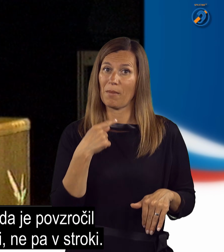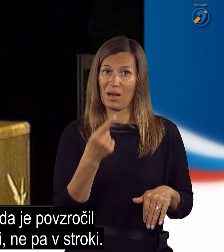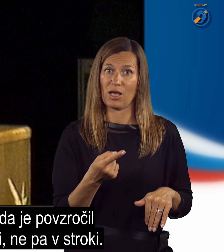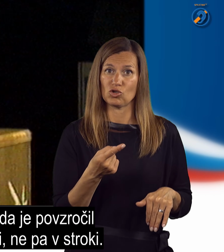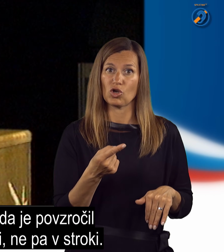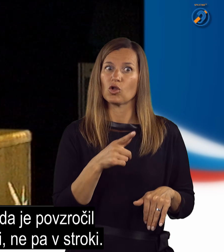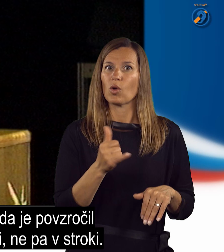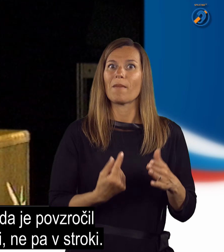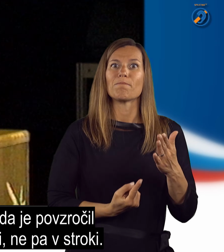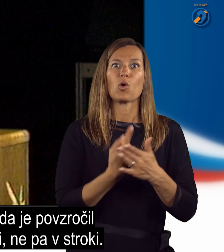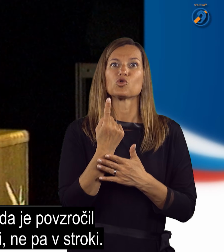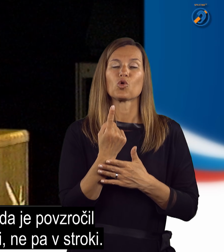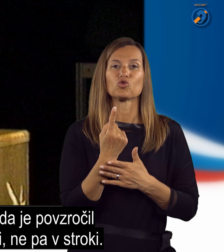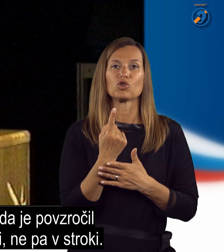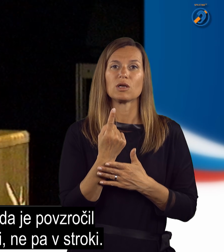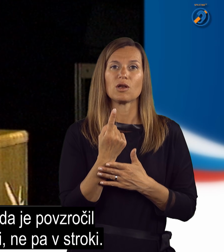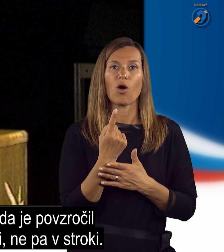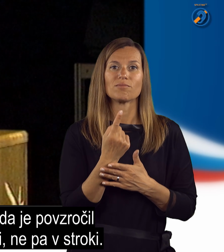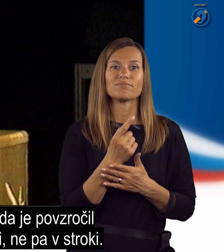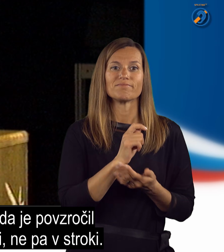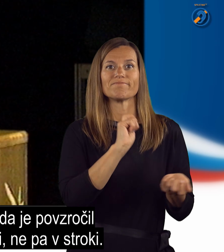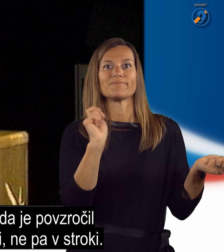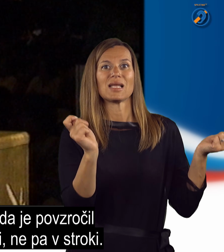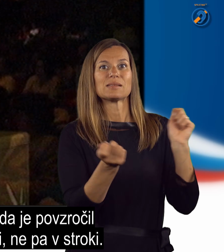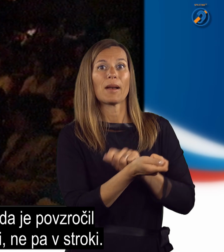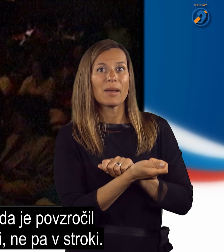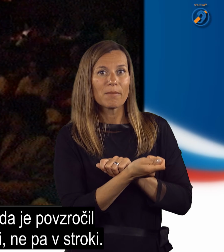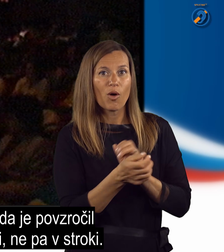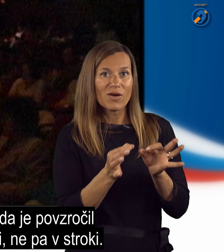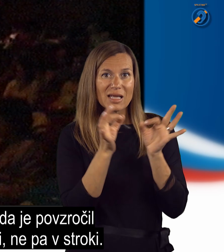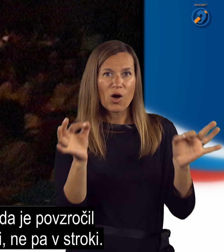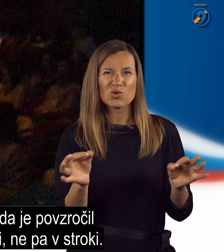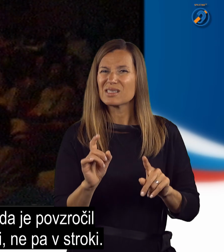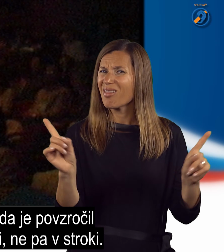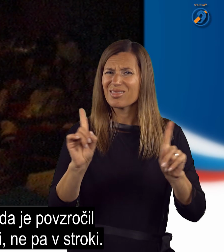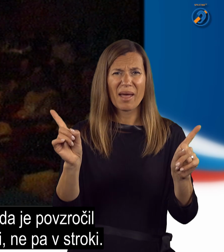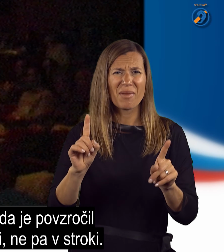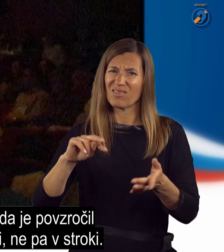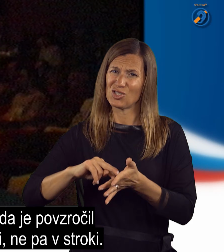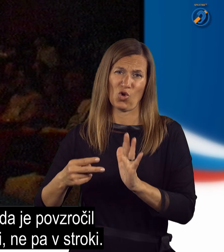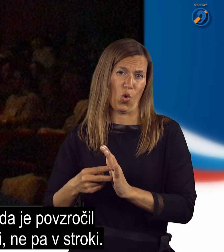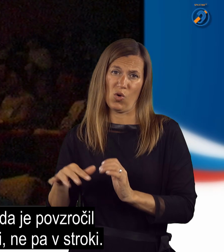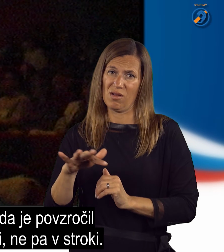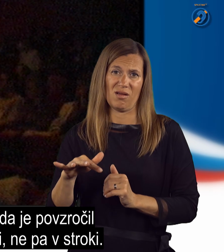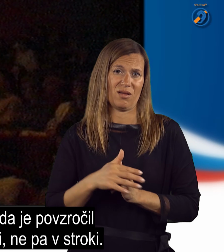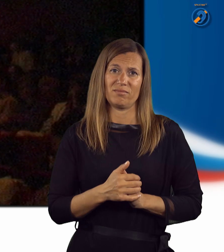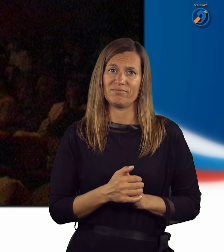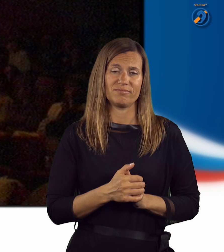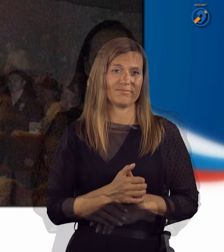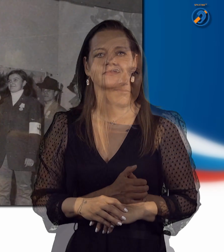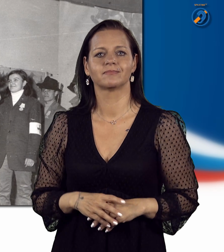moram reči, da je povzročil premik v javnosti, ne pa v stroki.